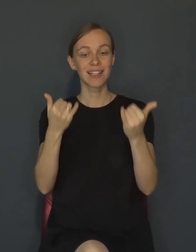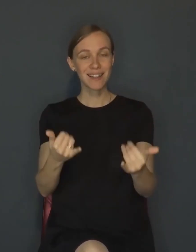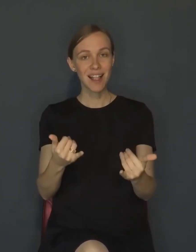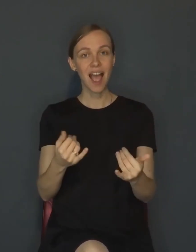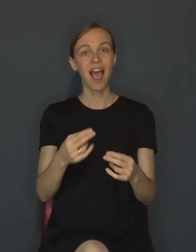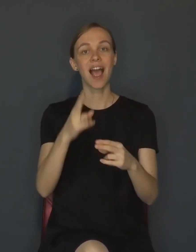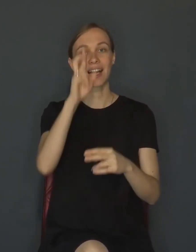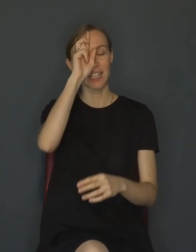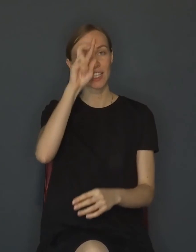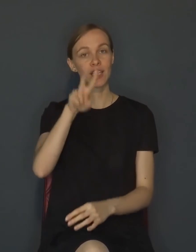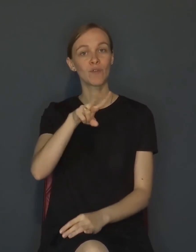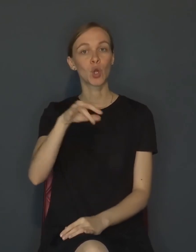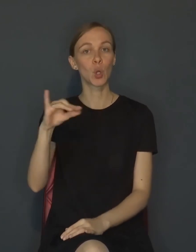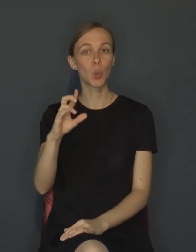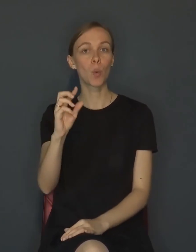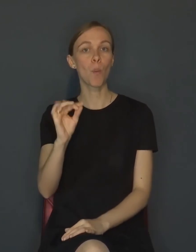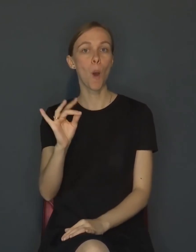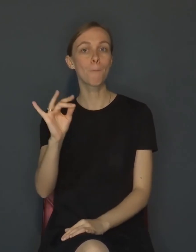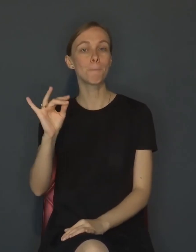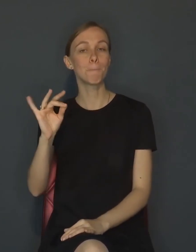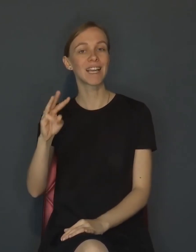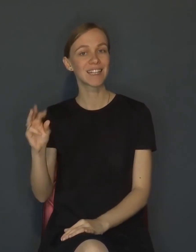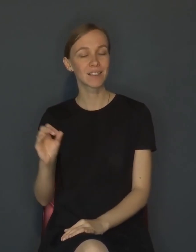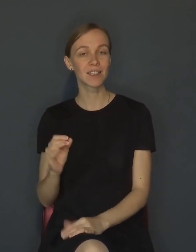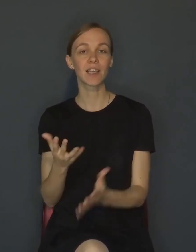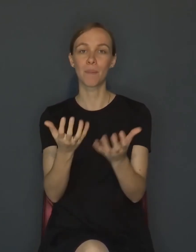брали участь італійські архітектори.